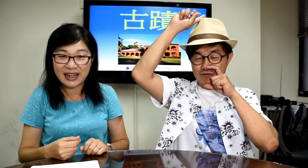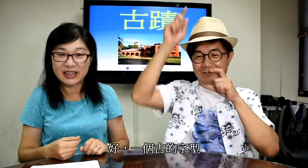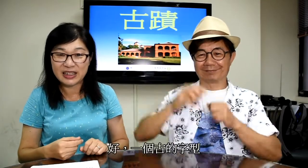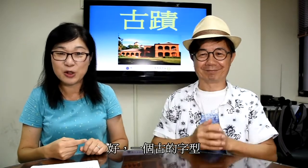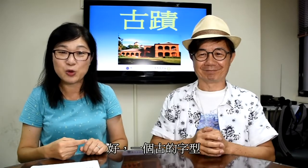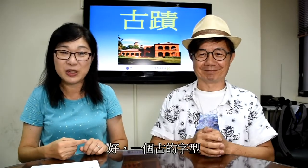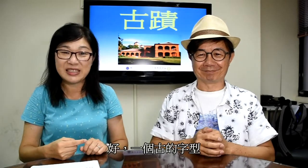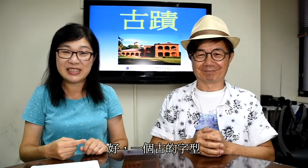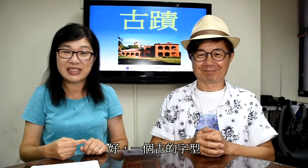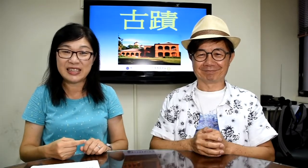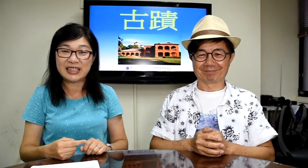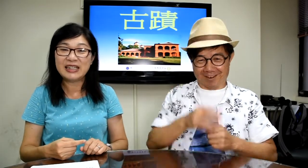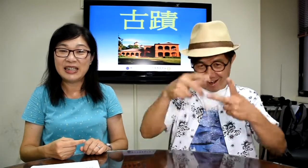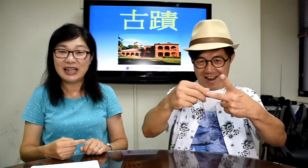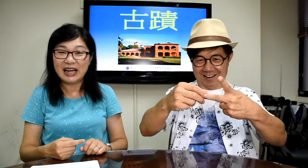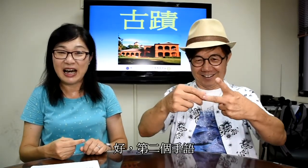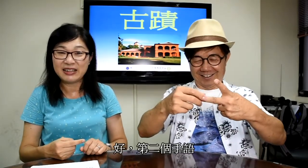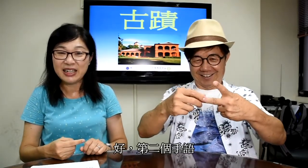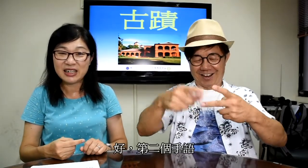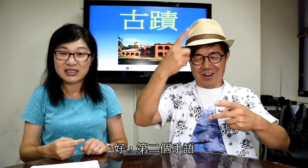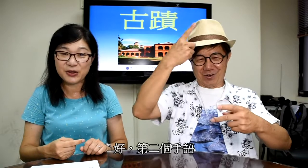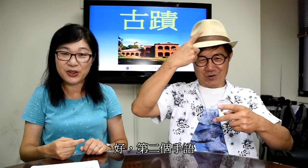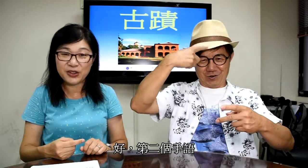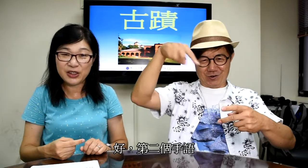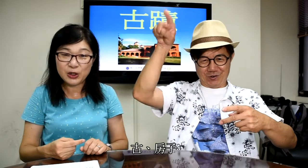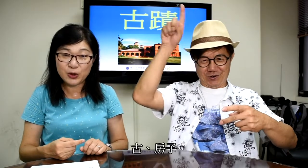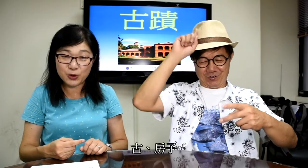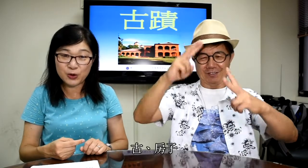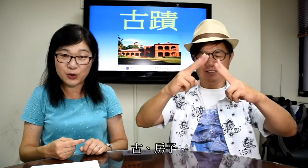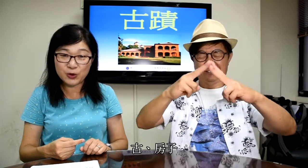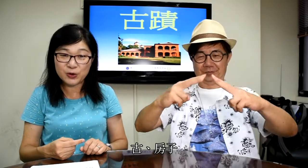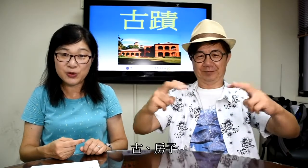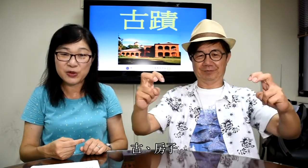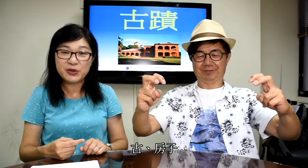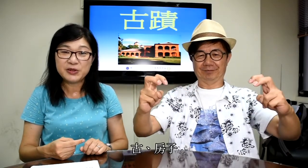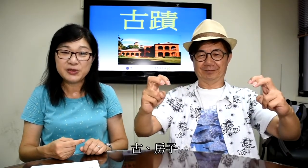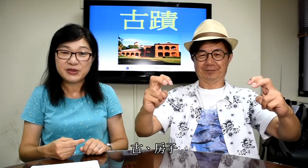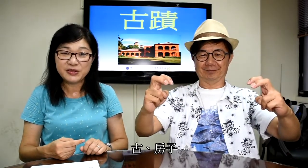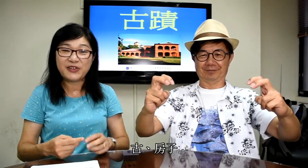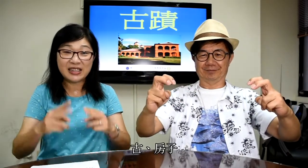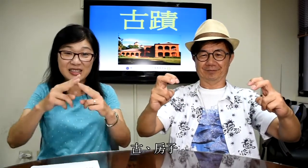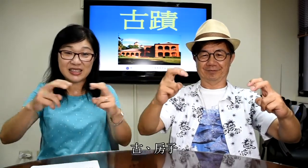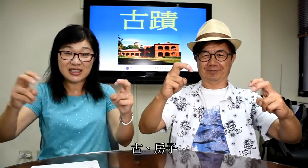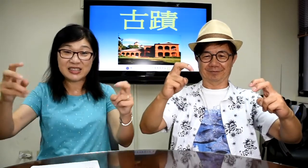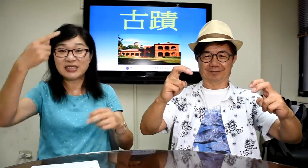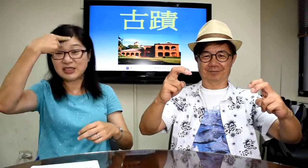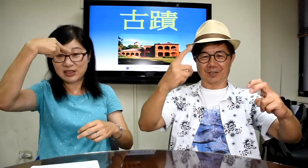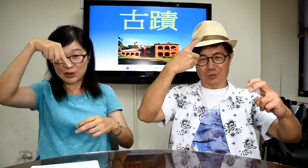好，一个古的字形，好，第二个手语古 房子，